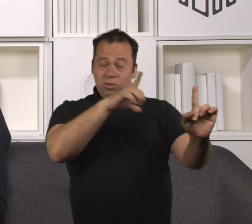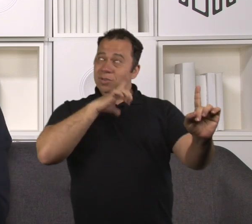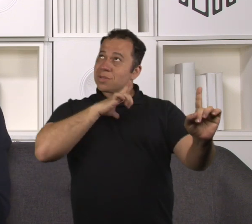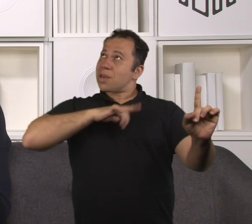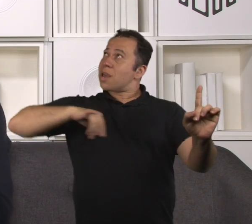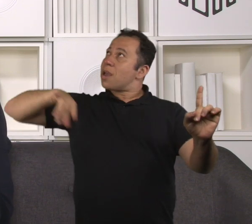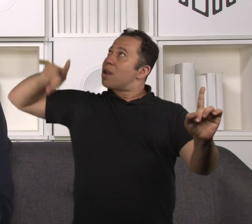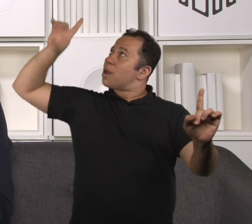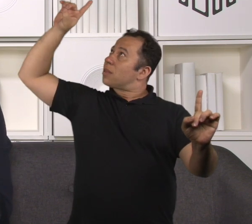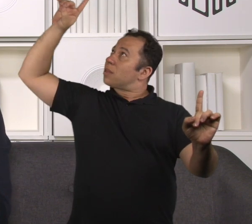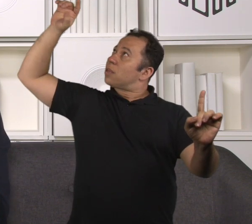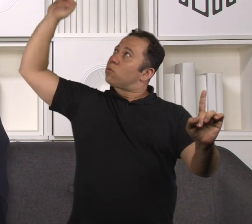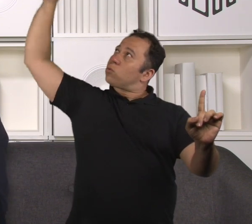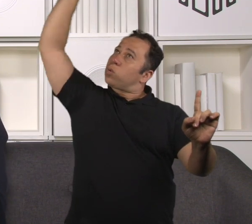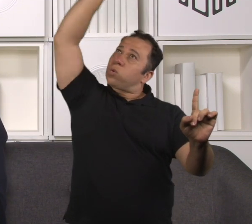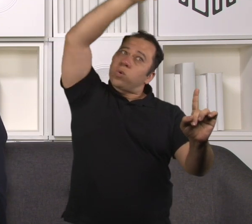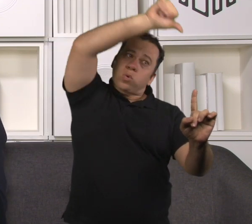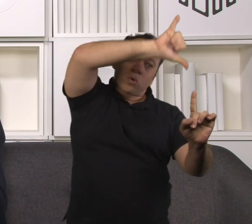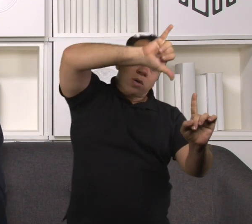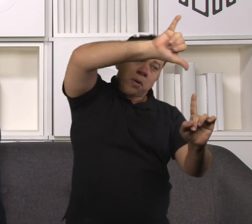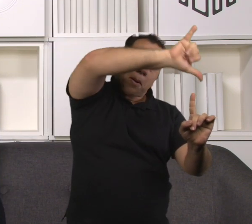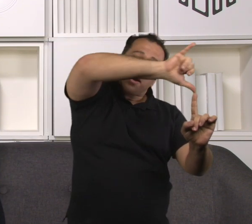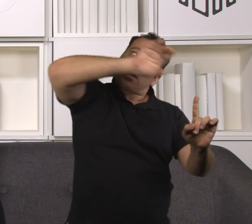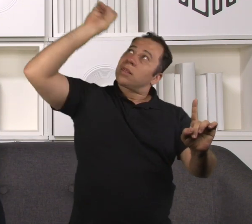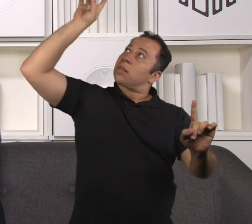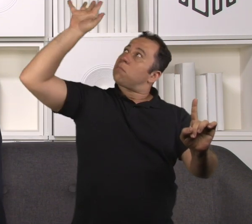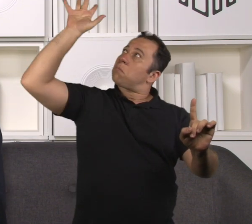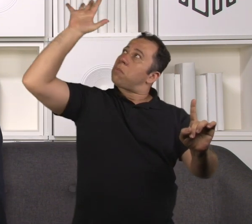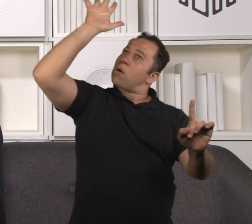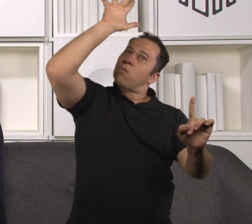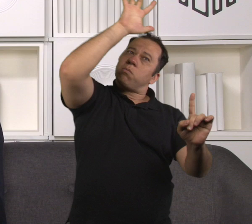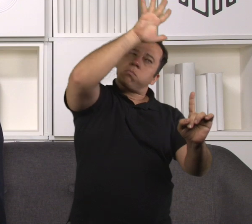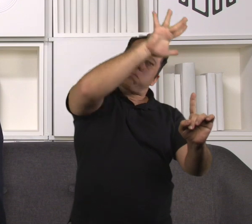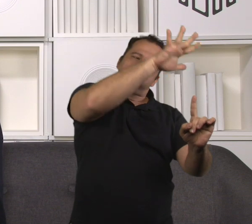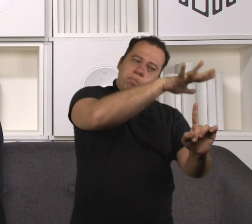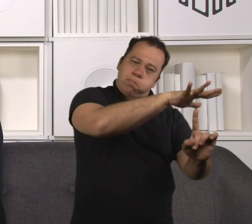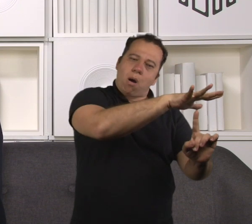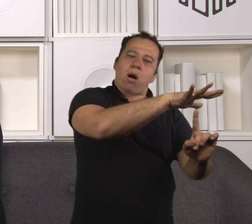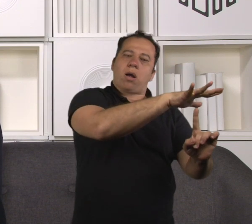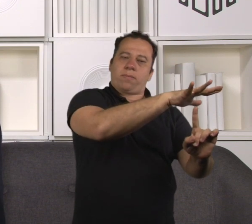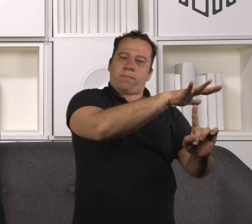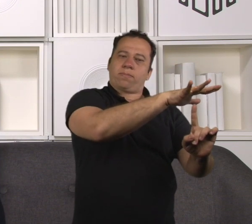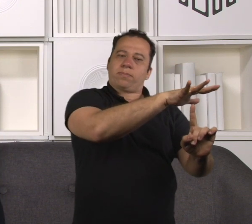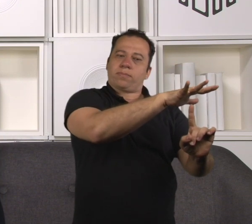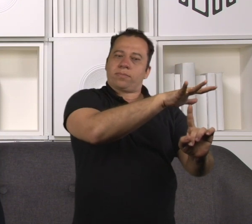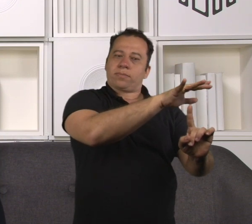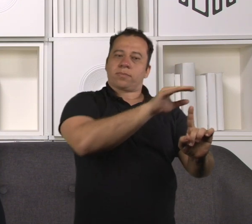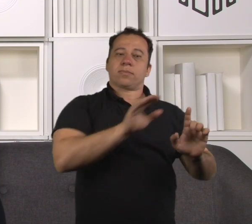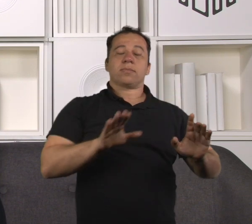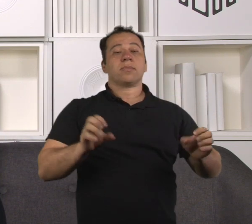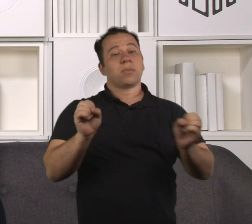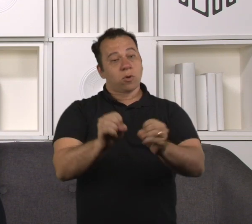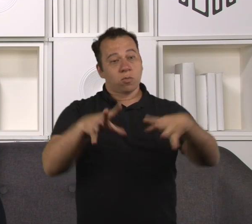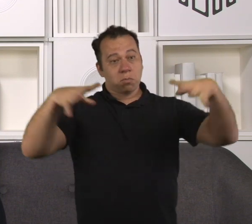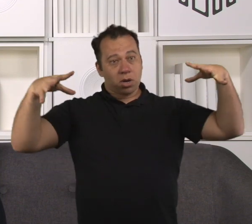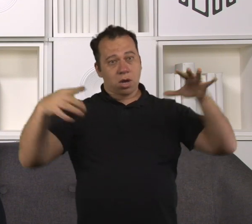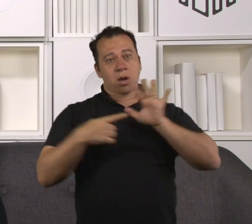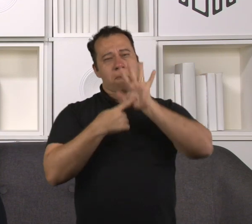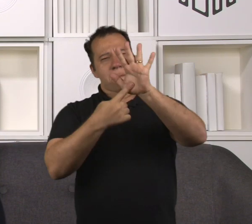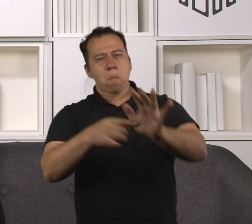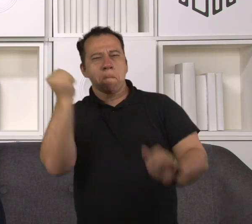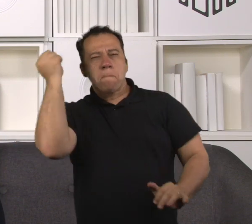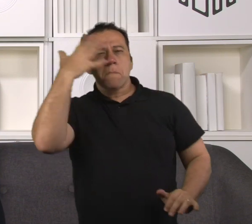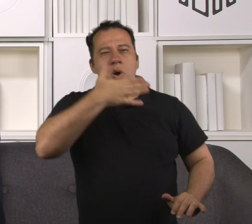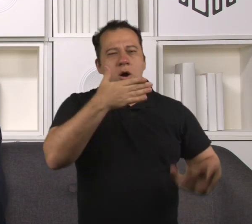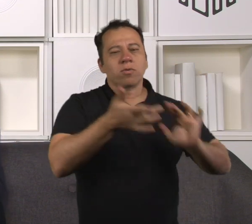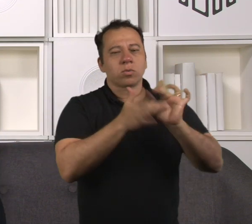quem repousa a mão de Deus. Então, os milagres de Jesus são sinais da messianidade de Jesus, de que